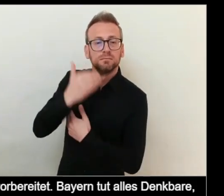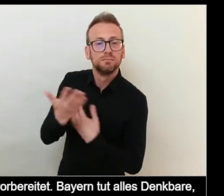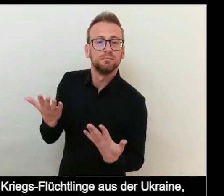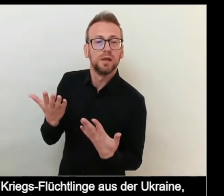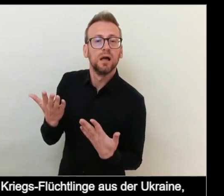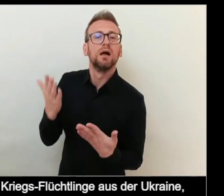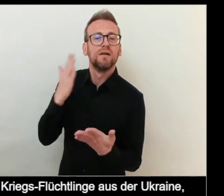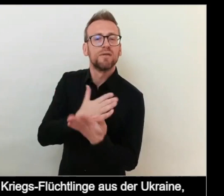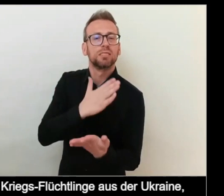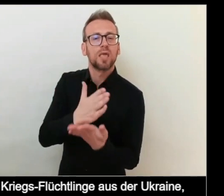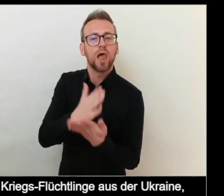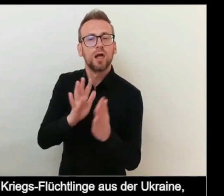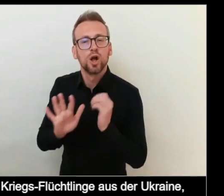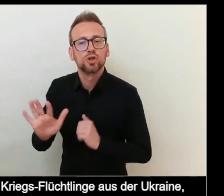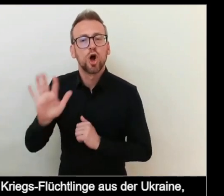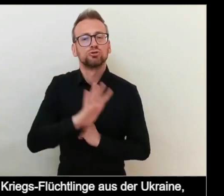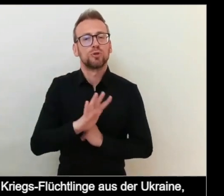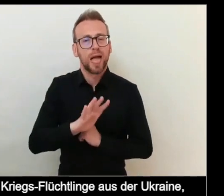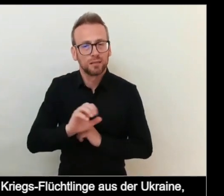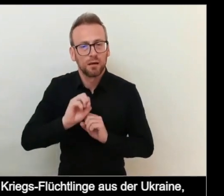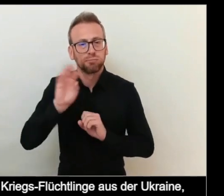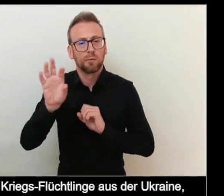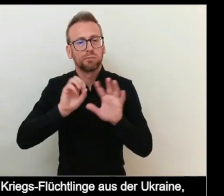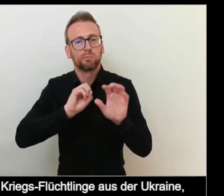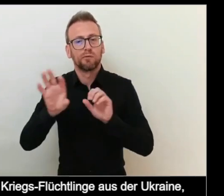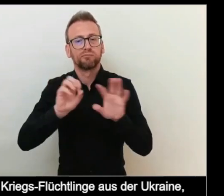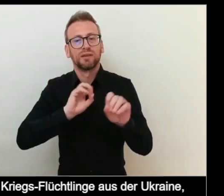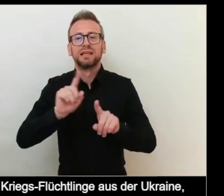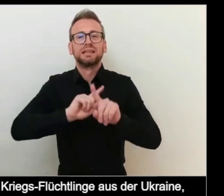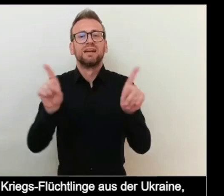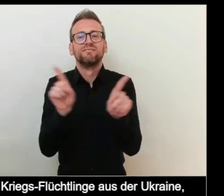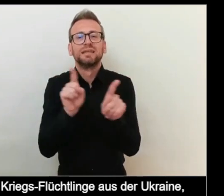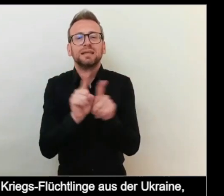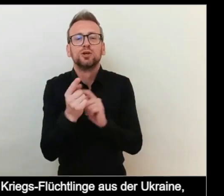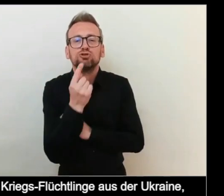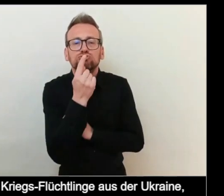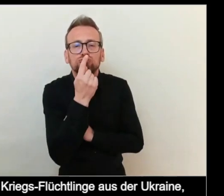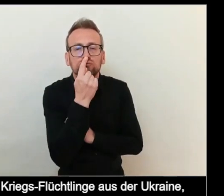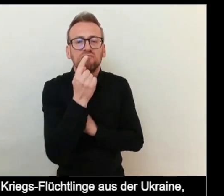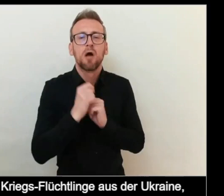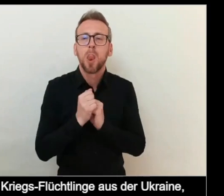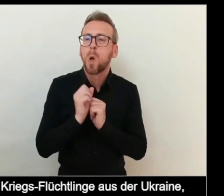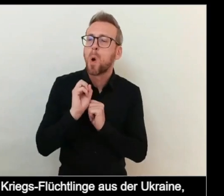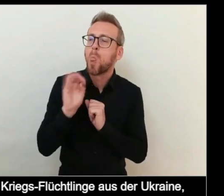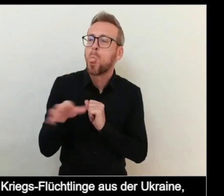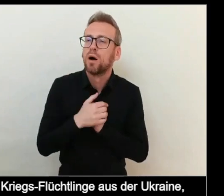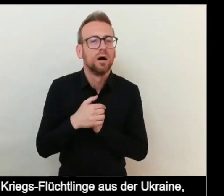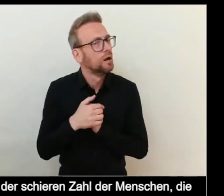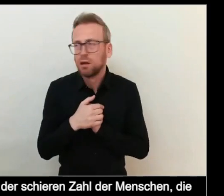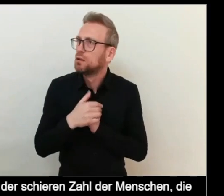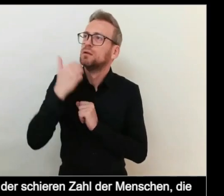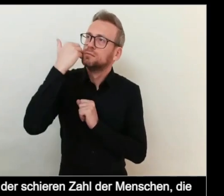über Deutschland insgesamt. Wir jedenfalls als Freistaat Bayern sind bereit, unseren Teil